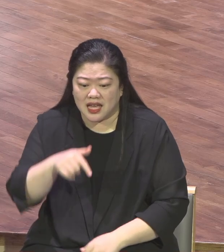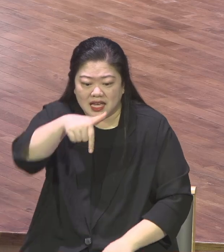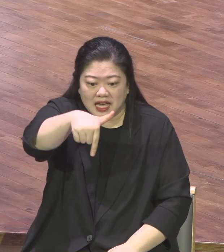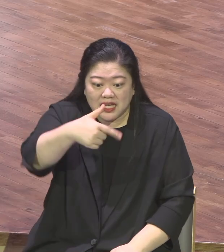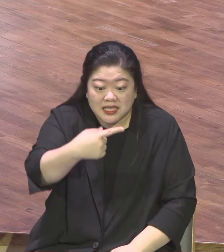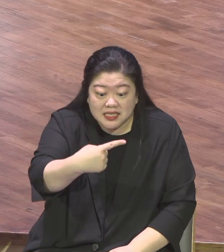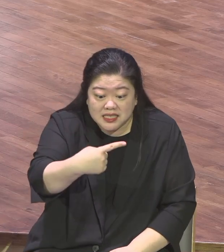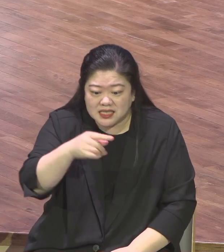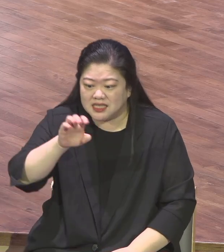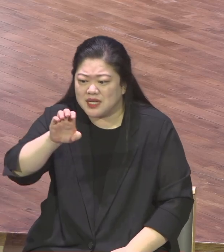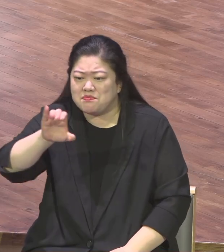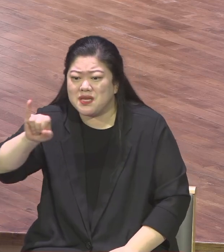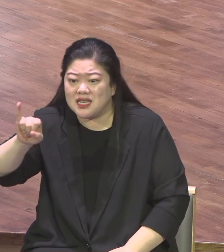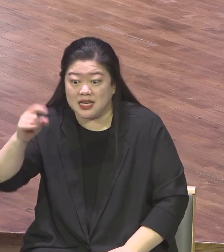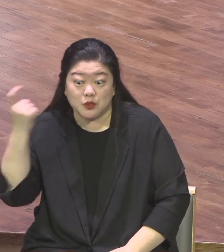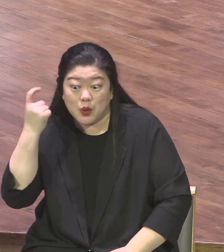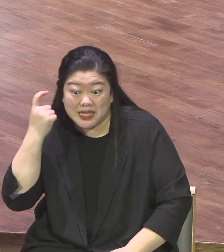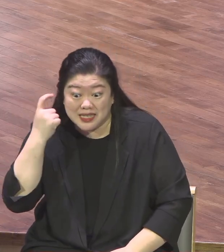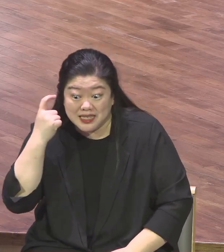뭐 비슷합니다.